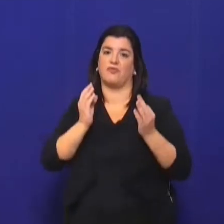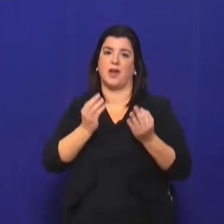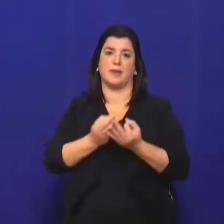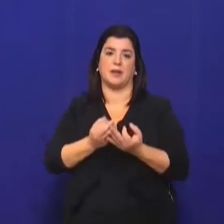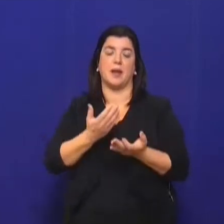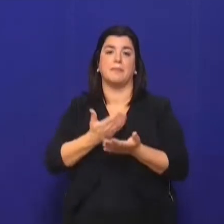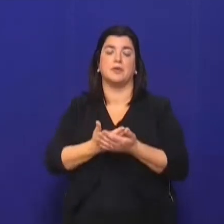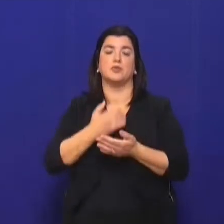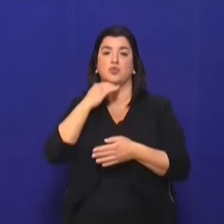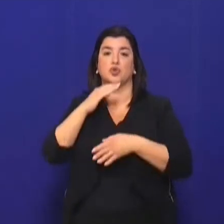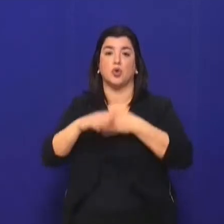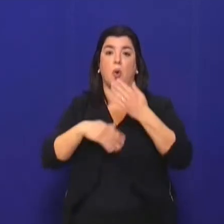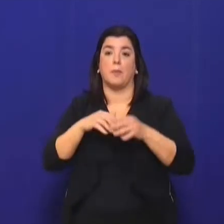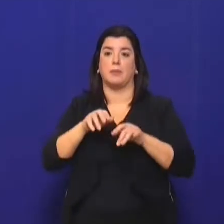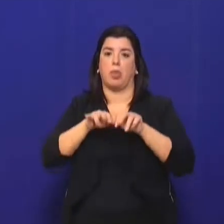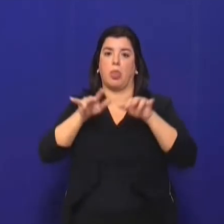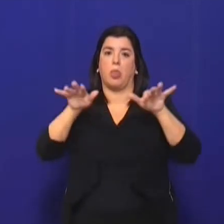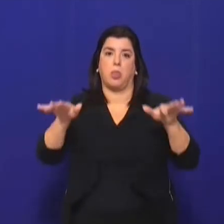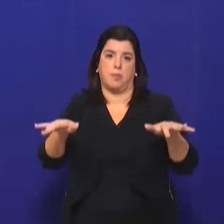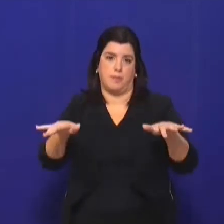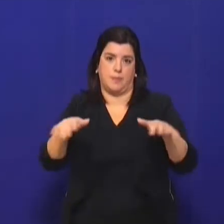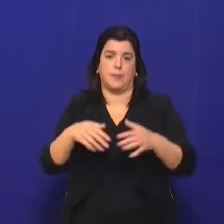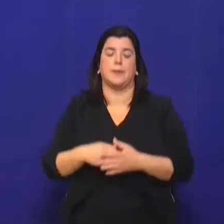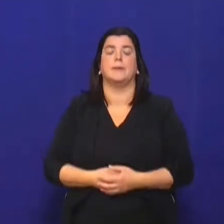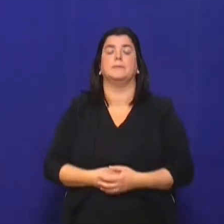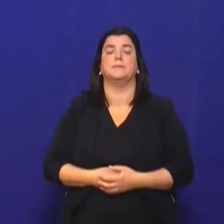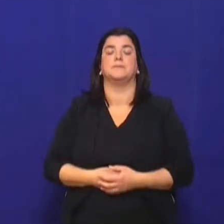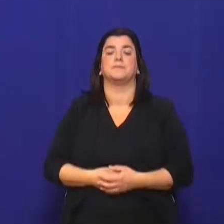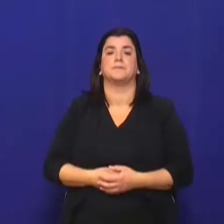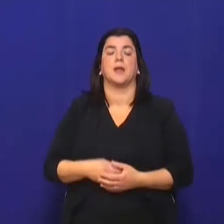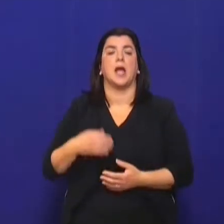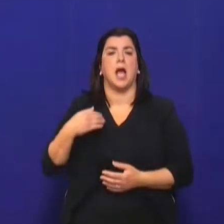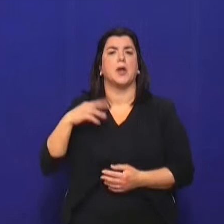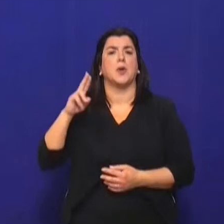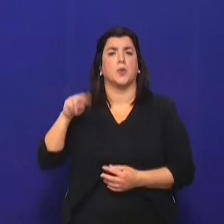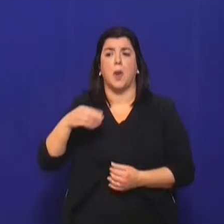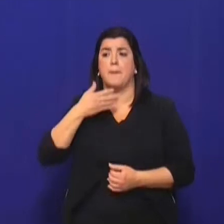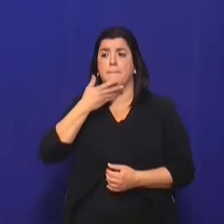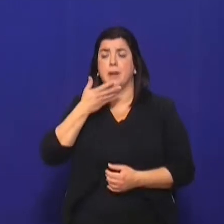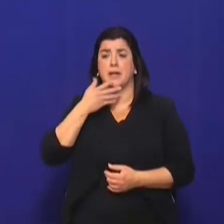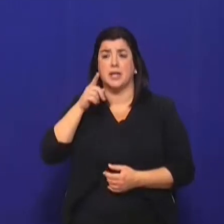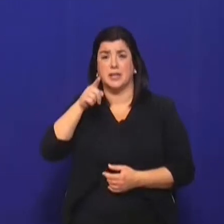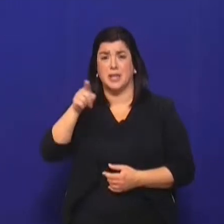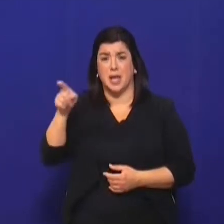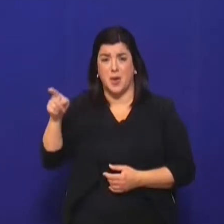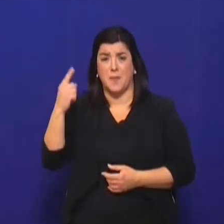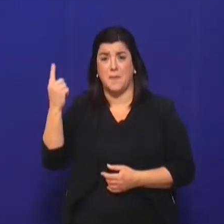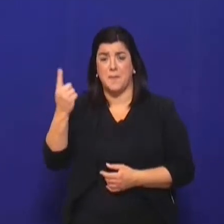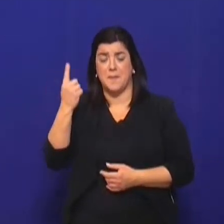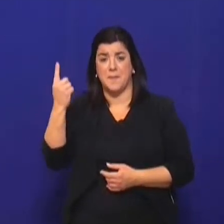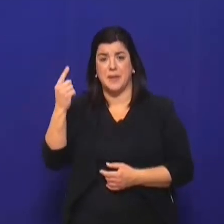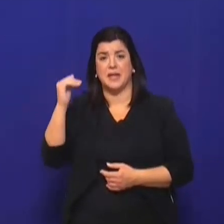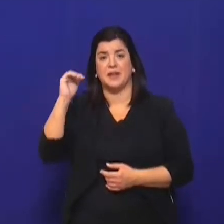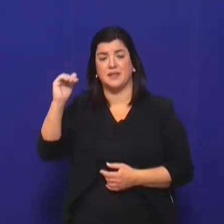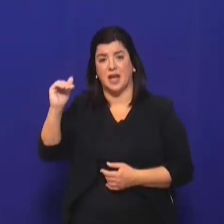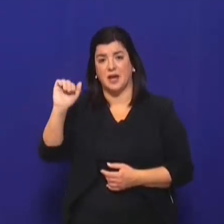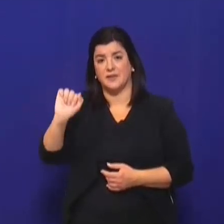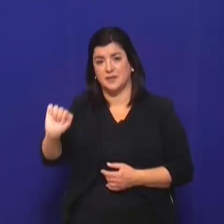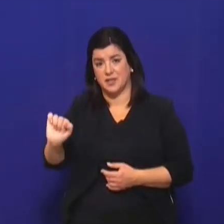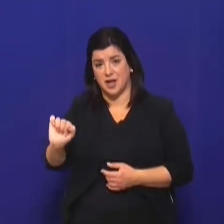ma jibqax jesponihom għal virus ukoll. U aħna wkoll nagħtu l-parir lil dawk il-persuni li jkunu qrib ta' dak